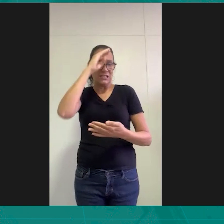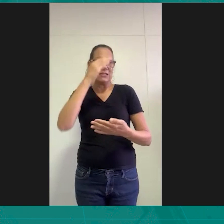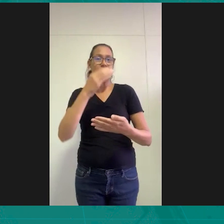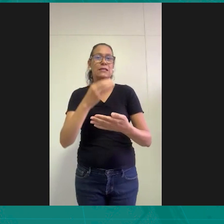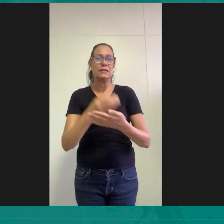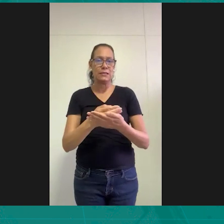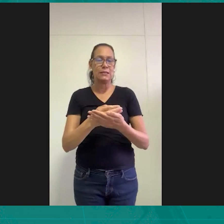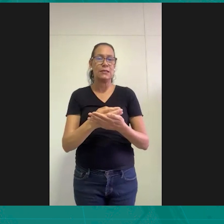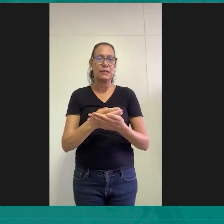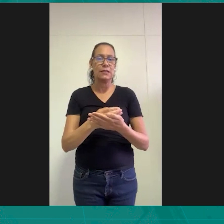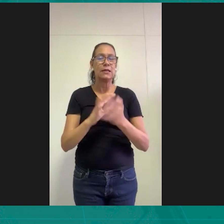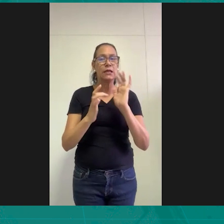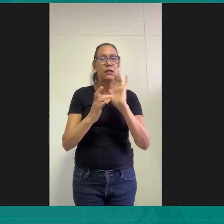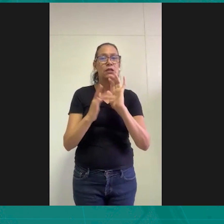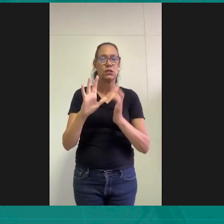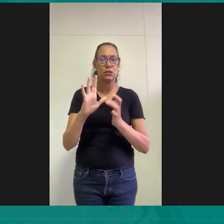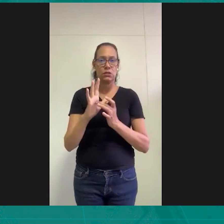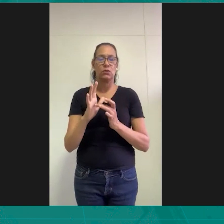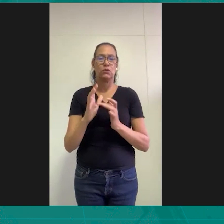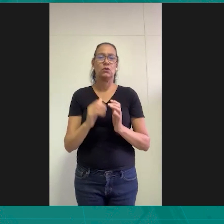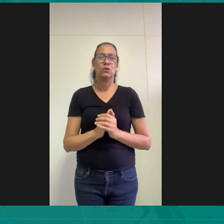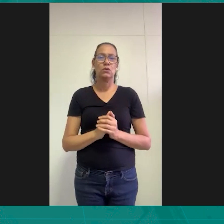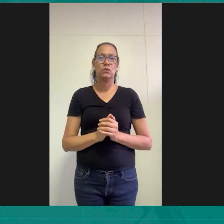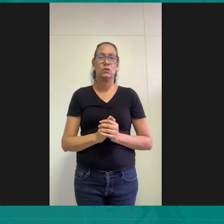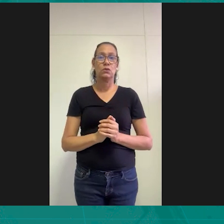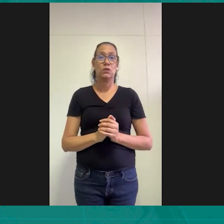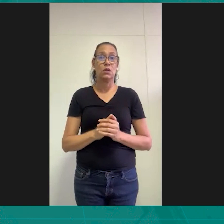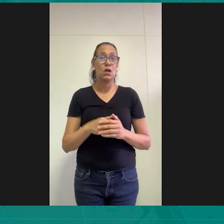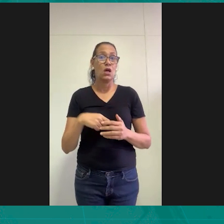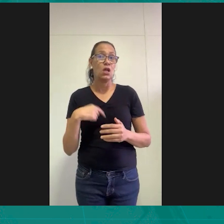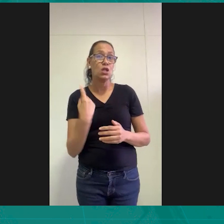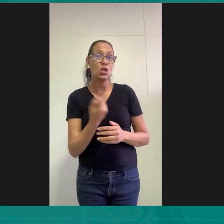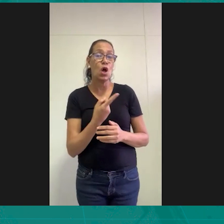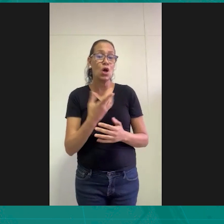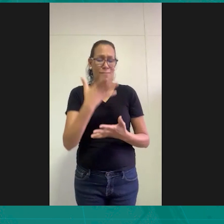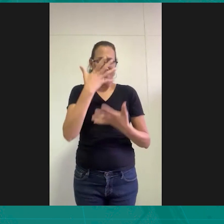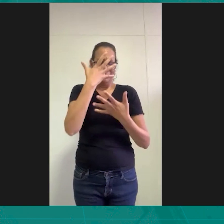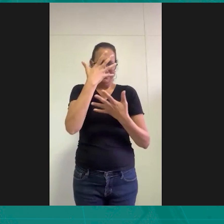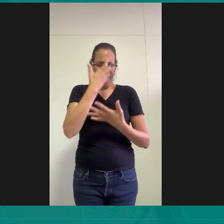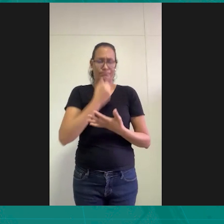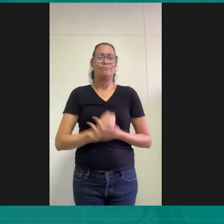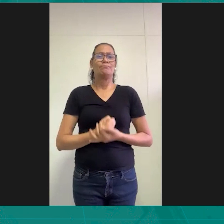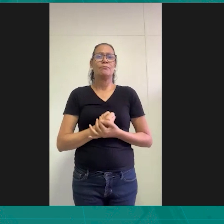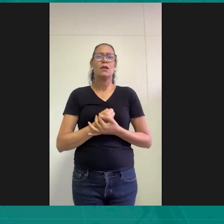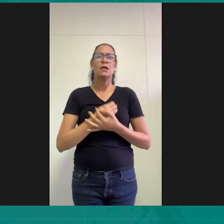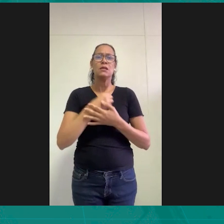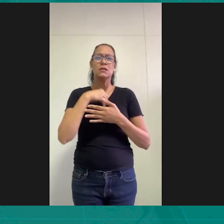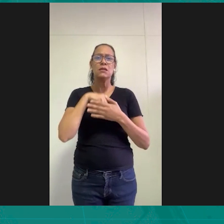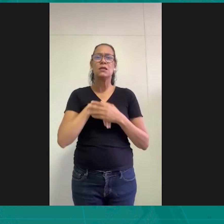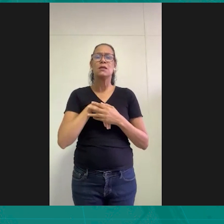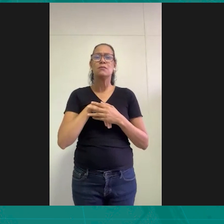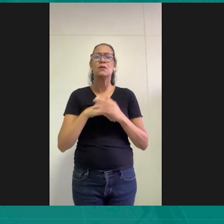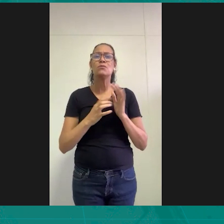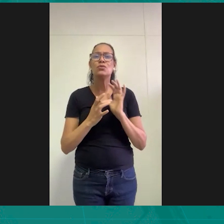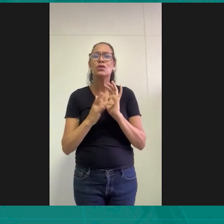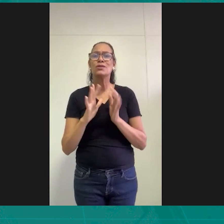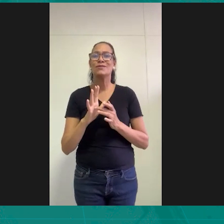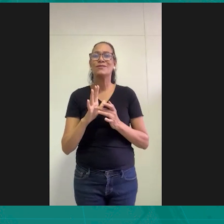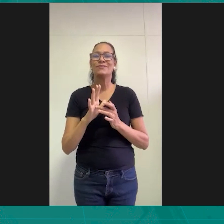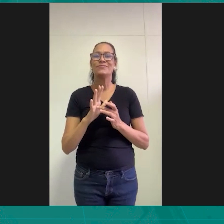cremos em Jesus, nós recebemos Jesus. E quando recebemos Jesus, na verdade, recebemos o